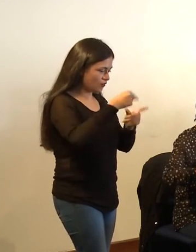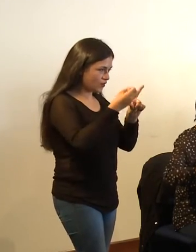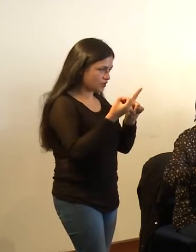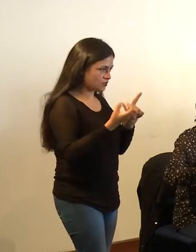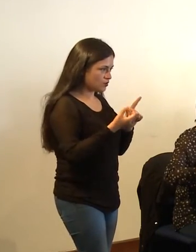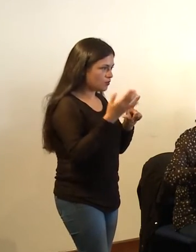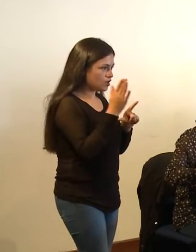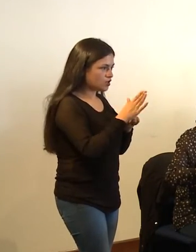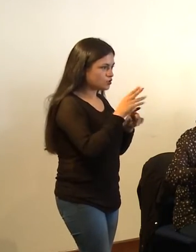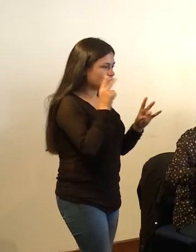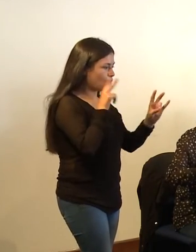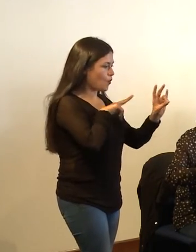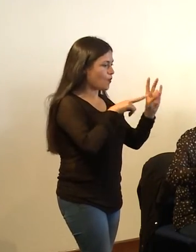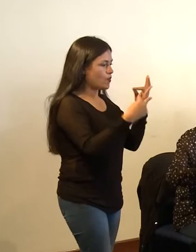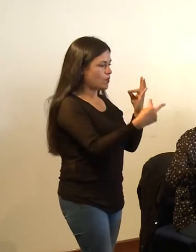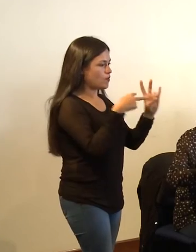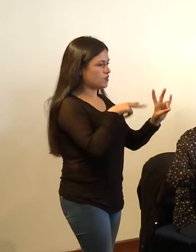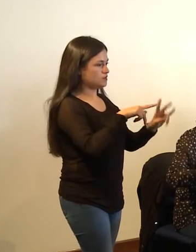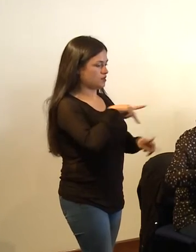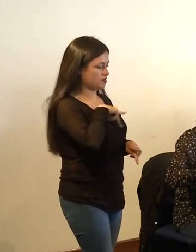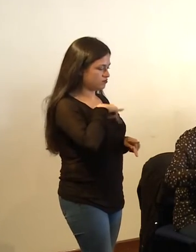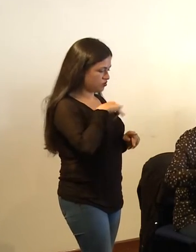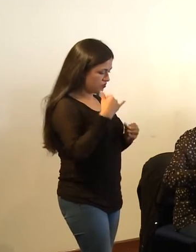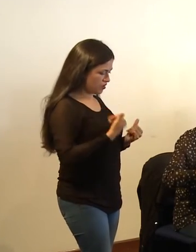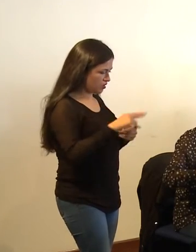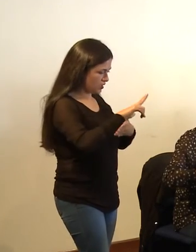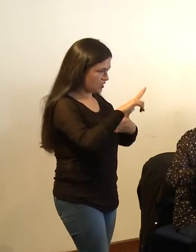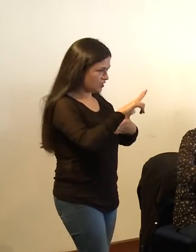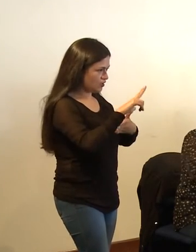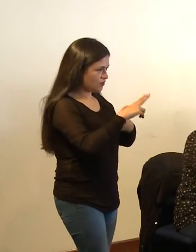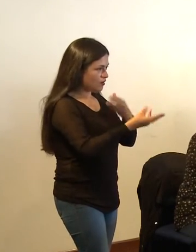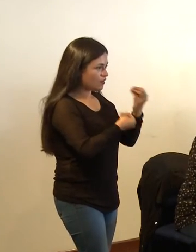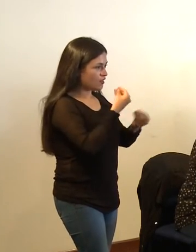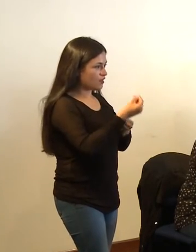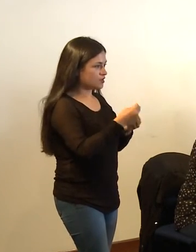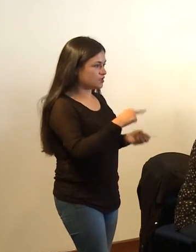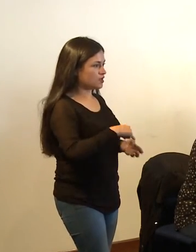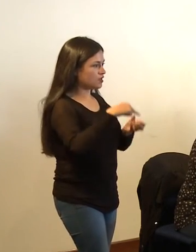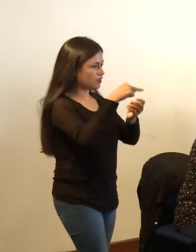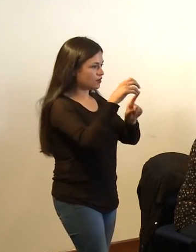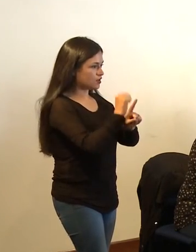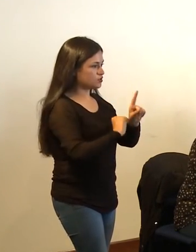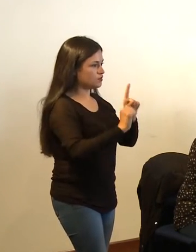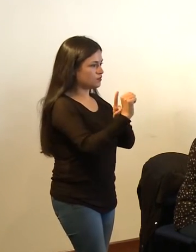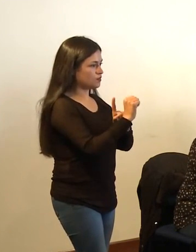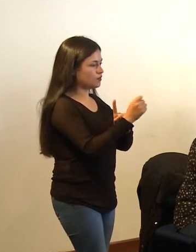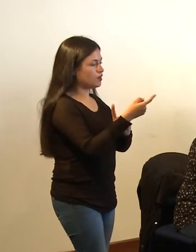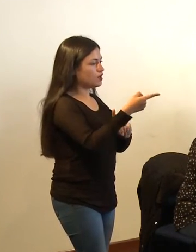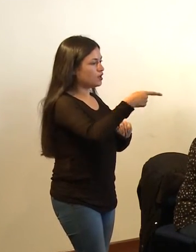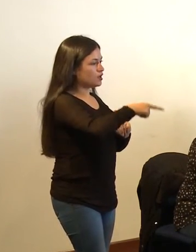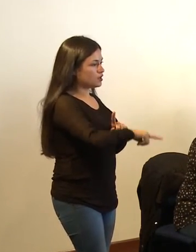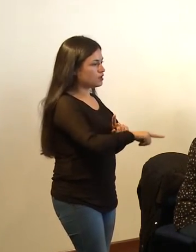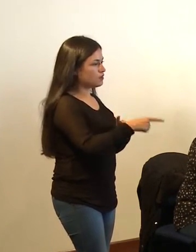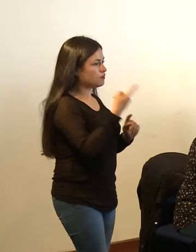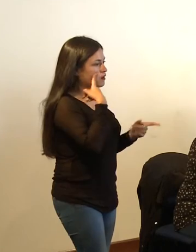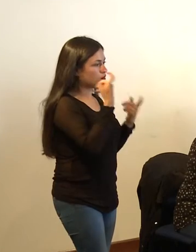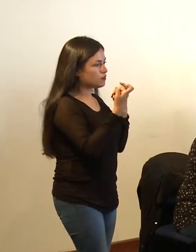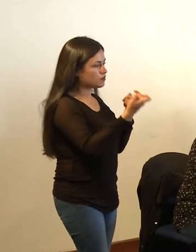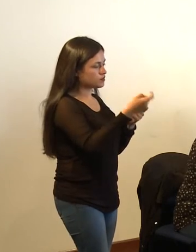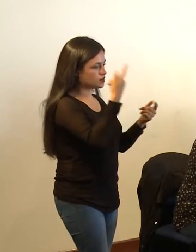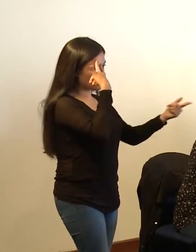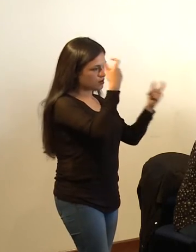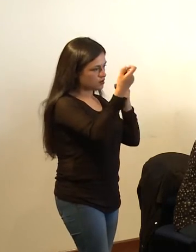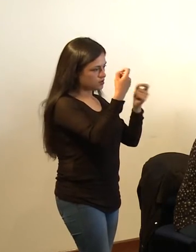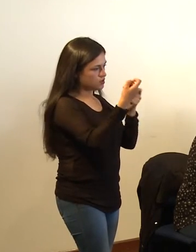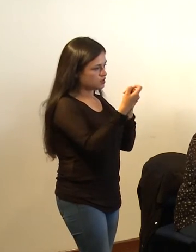desde esta perspectiva propia latinoamericana de hacer educación. como la búsqueda de estrategias de